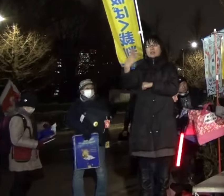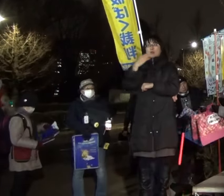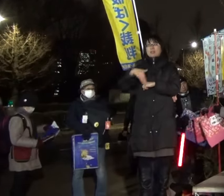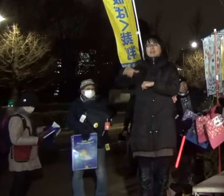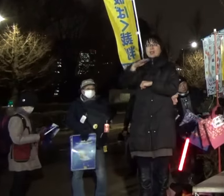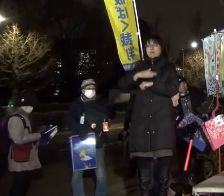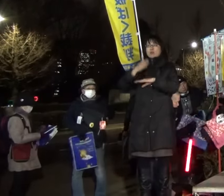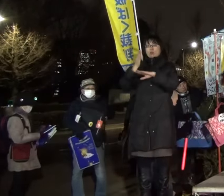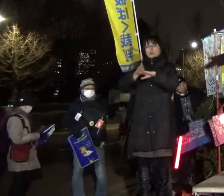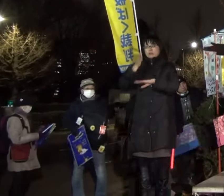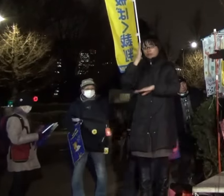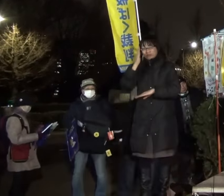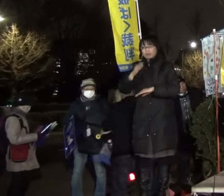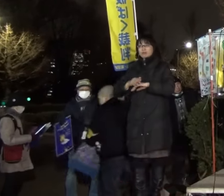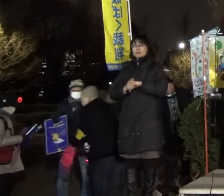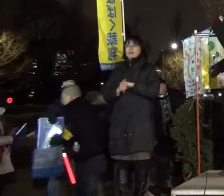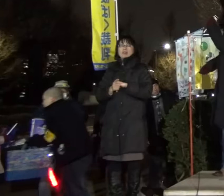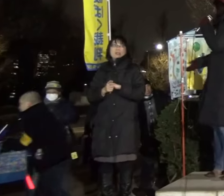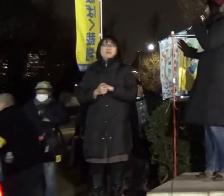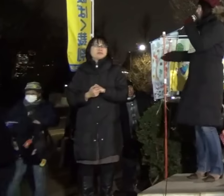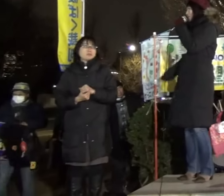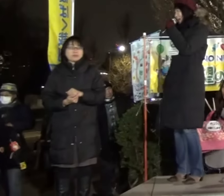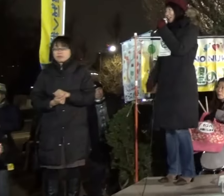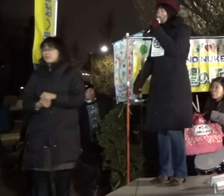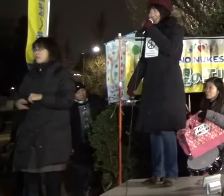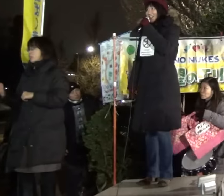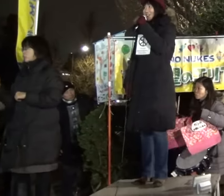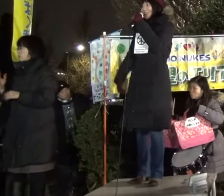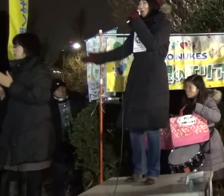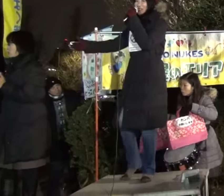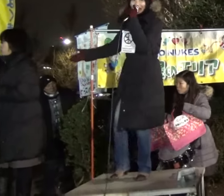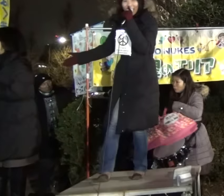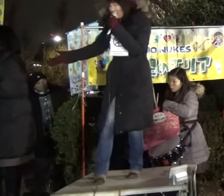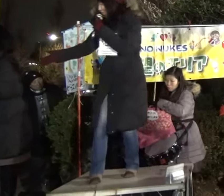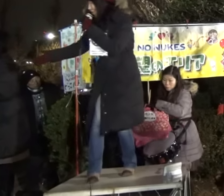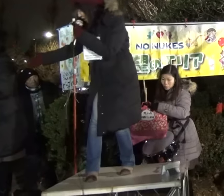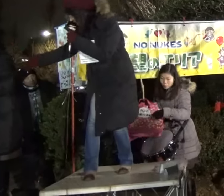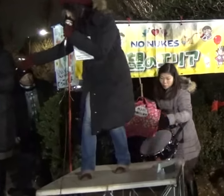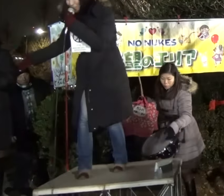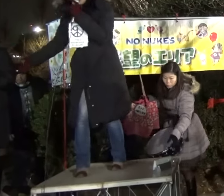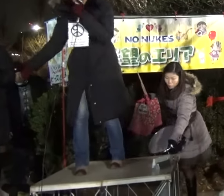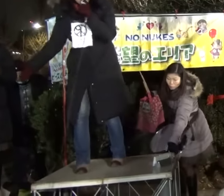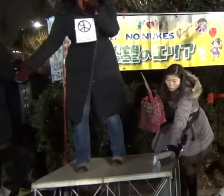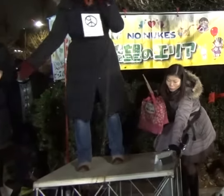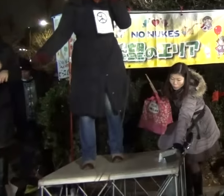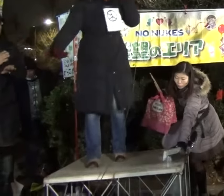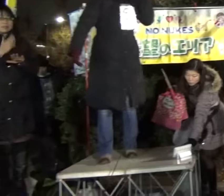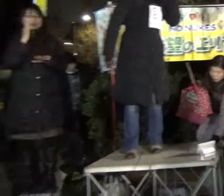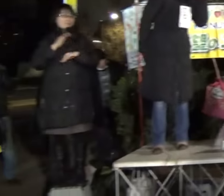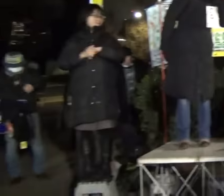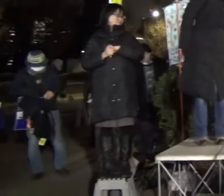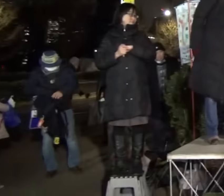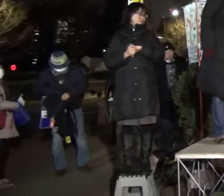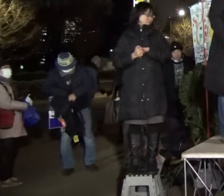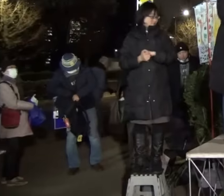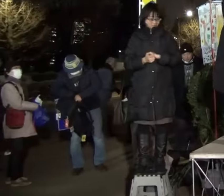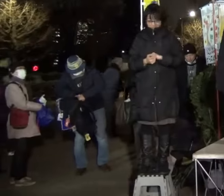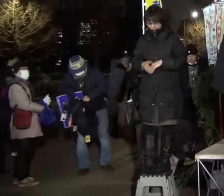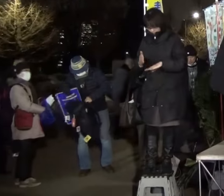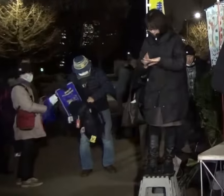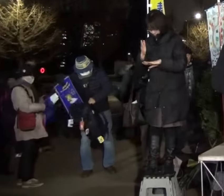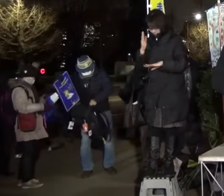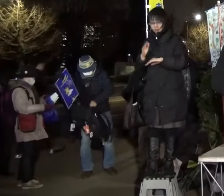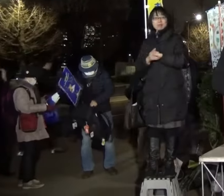ございました。手話の杉本さん、大石さん、ありがとうございます。恵美子さんです。ありがとうございました。